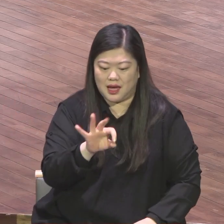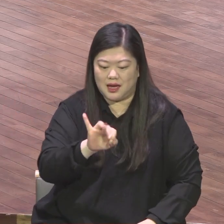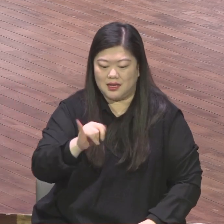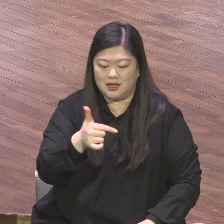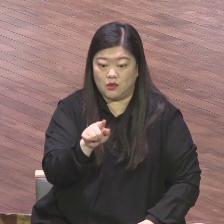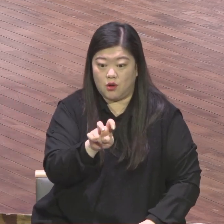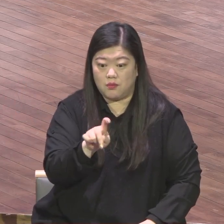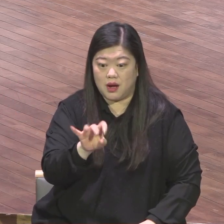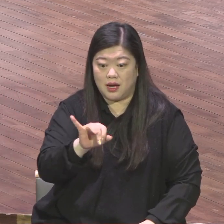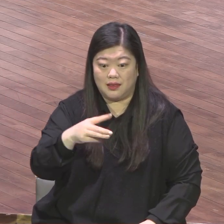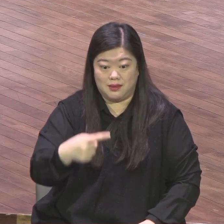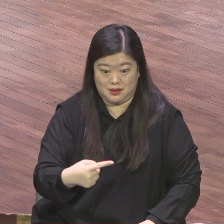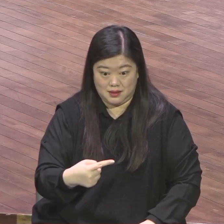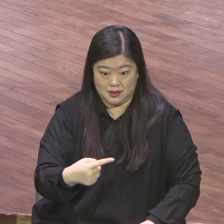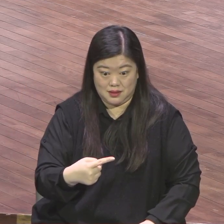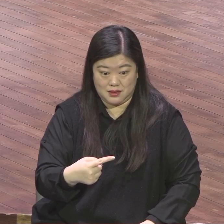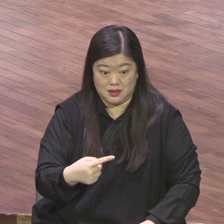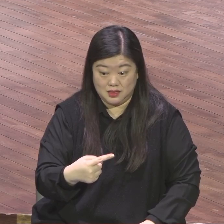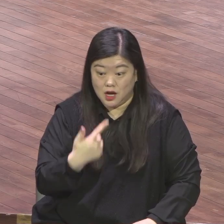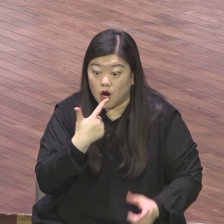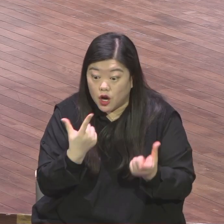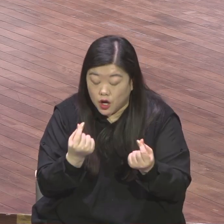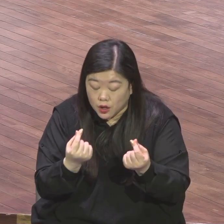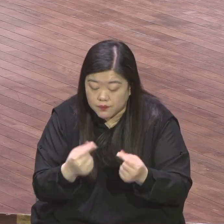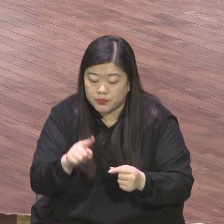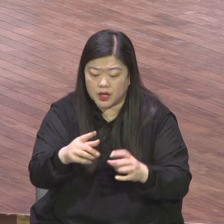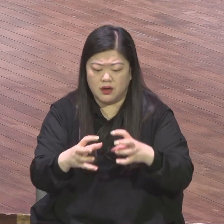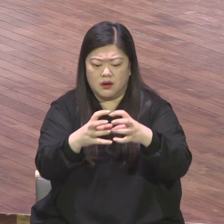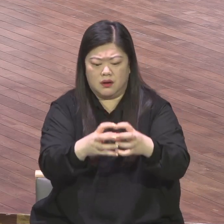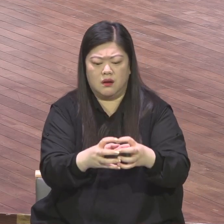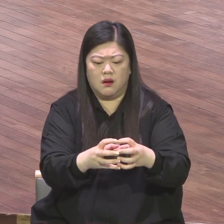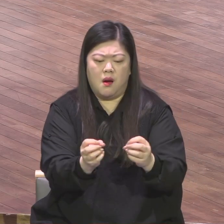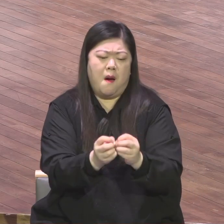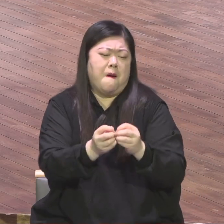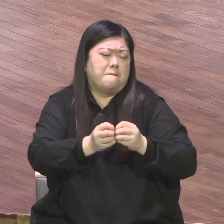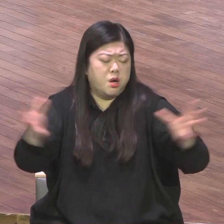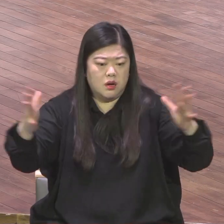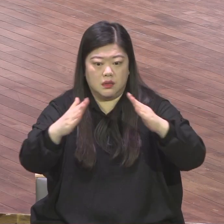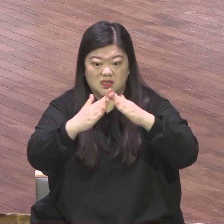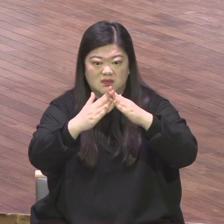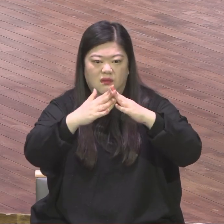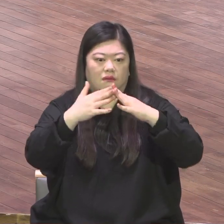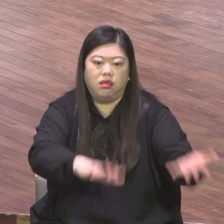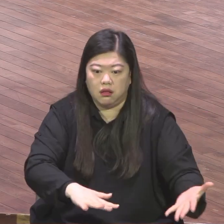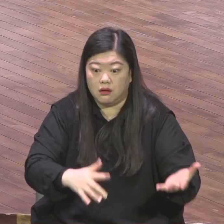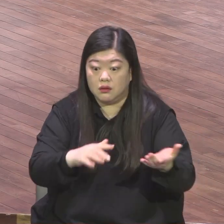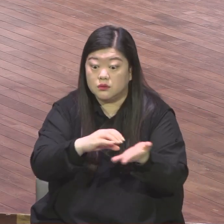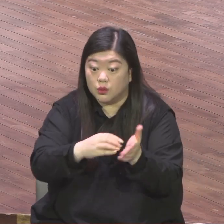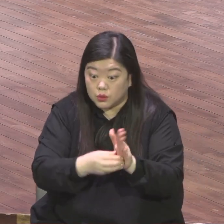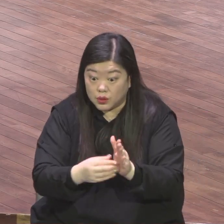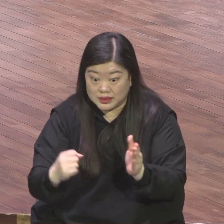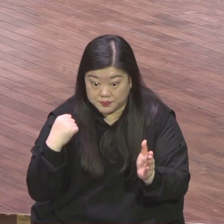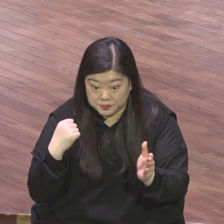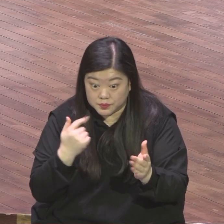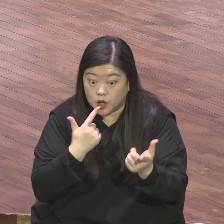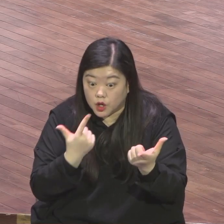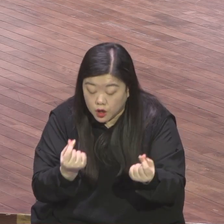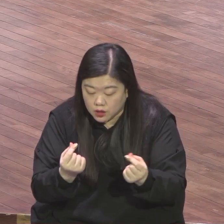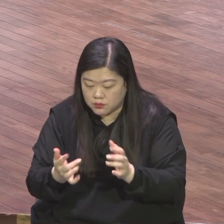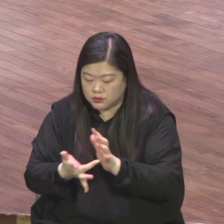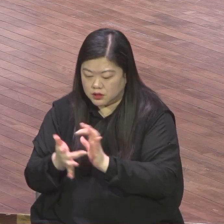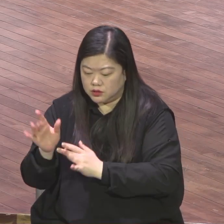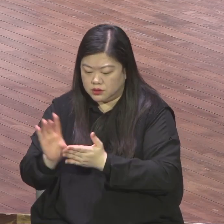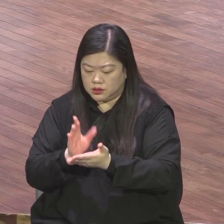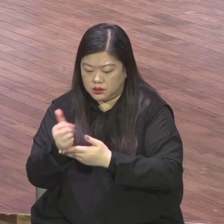그 집안은 폭발합니다. 복음의 능력으로 성령의 사람이 있으면 그 지역은요 그 사람 때문에 폭발한다니까요. 그 한